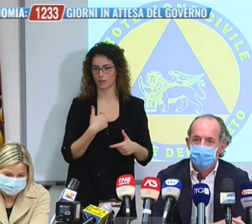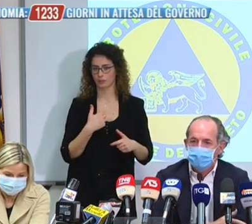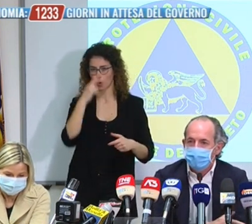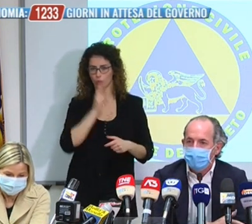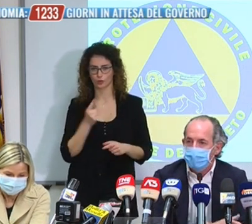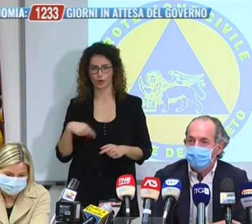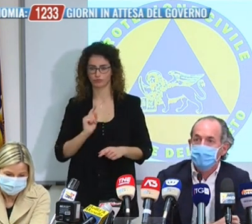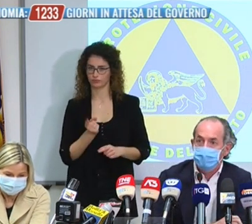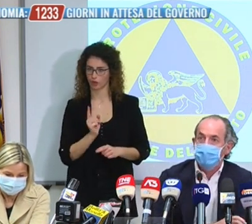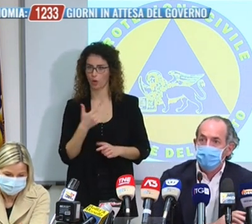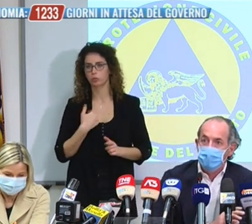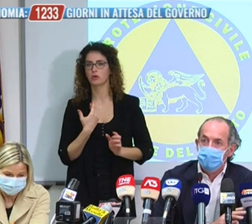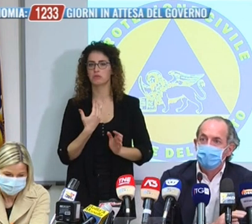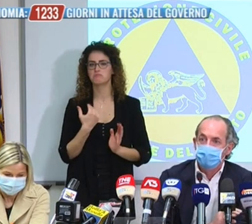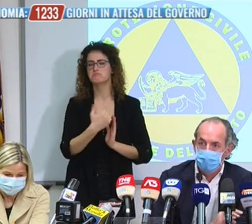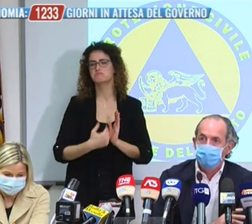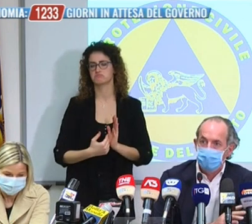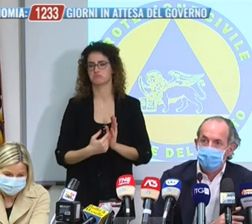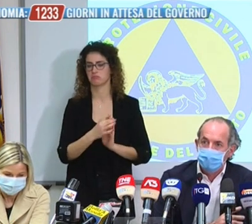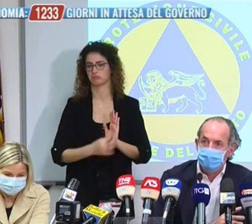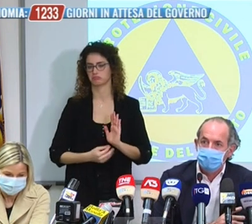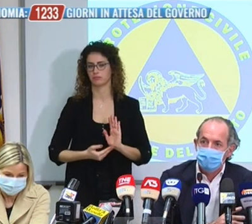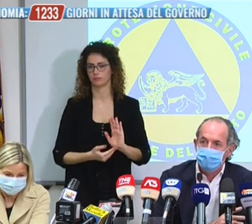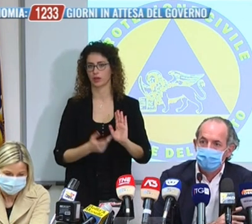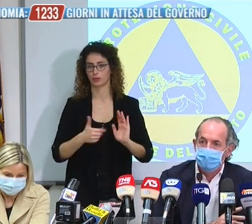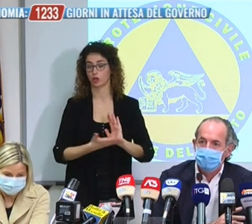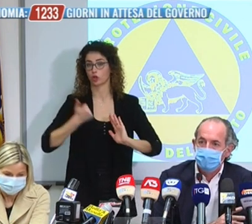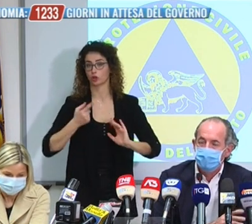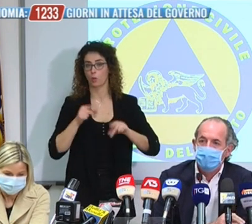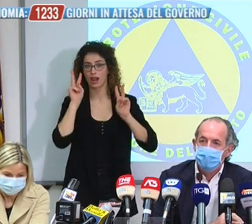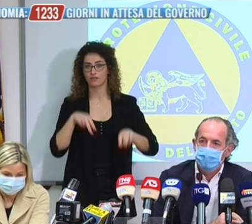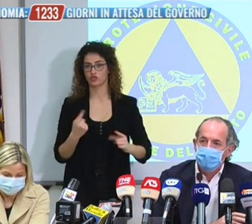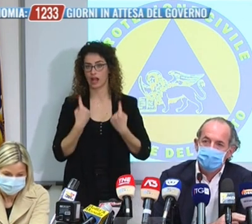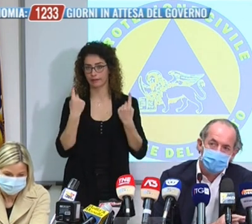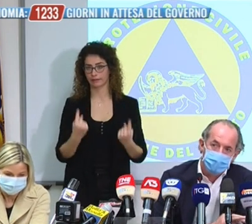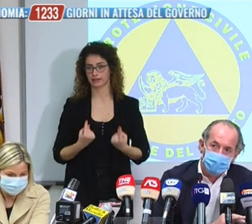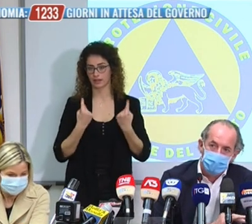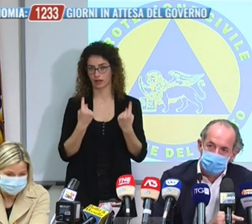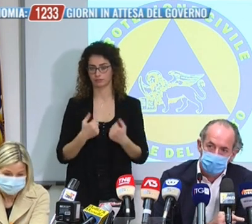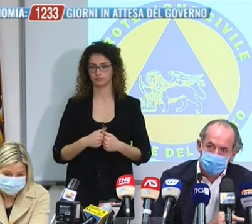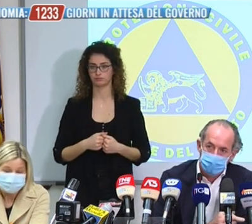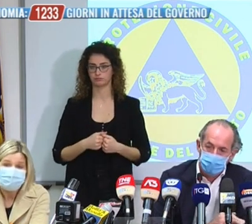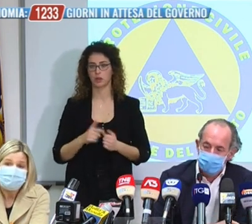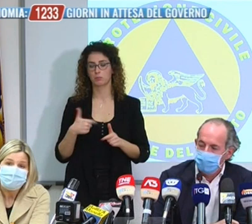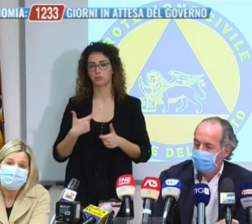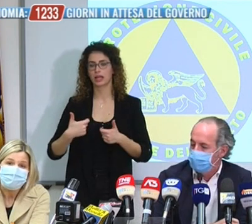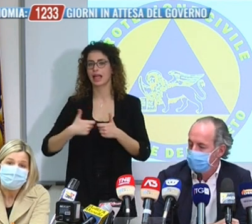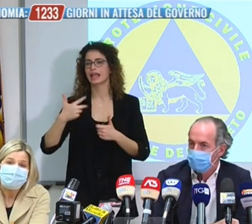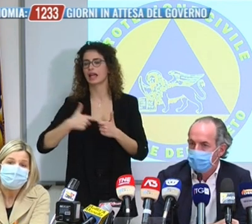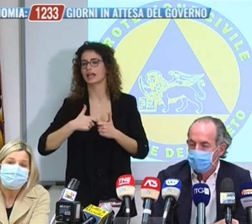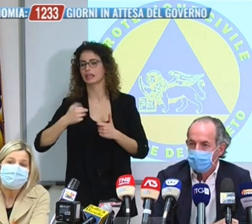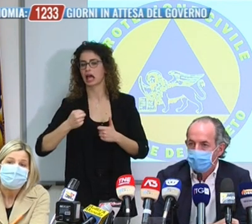questo. Noi possiamo dare delle indicazioni, tanto è vero che noi abbiamo tolto la vigile attesa. Quindi a noi la sentenza del TAR non ci tocca.